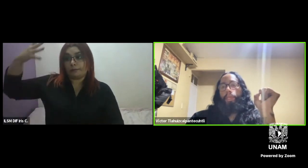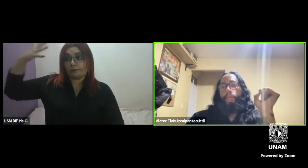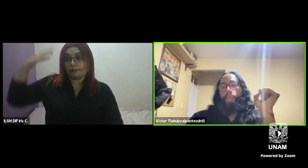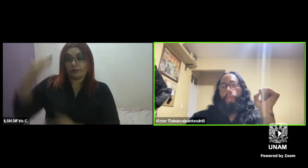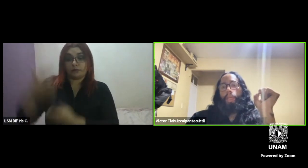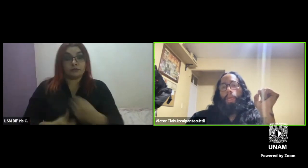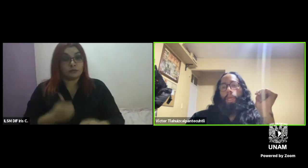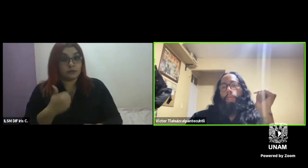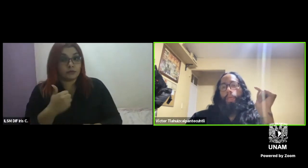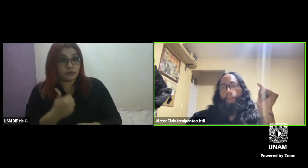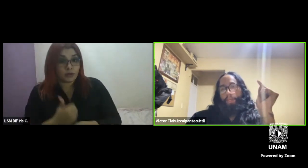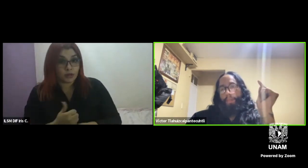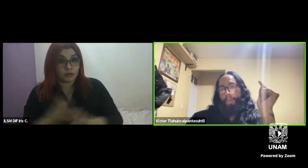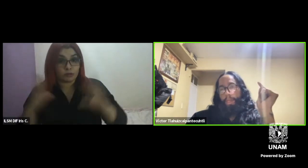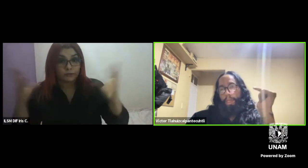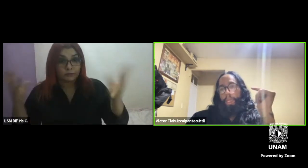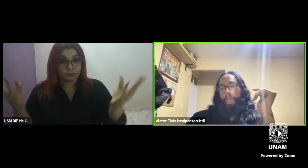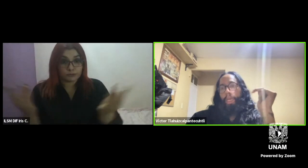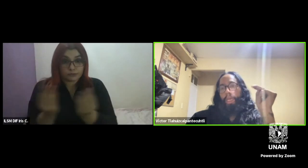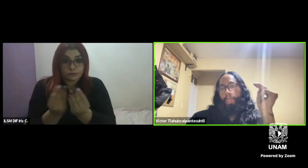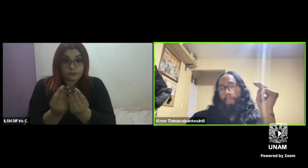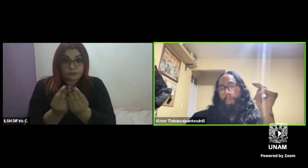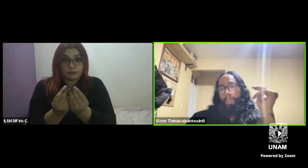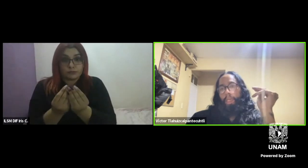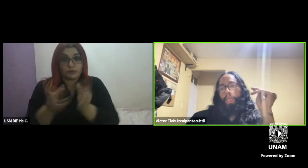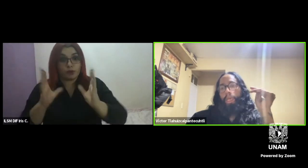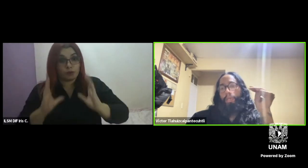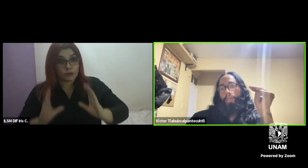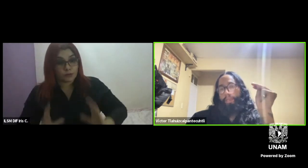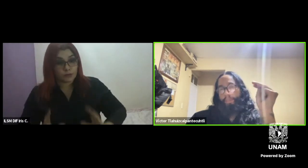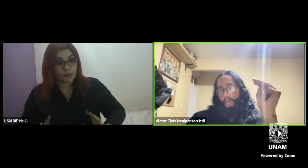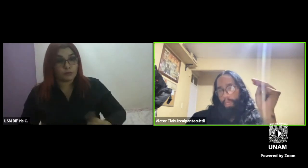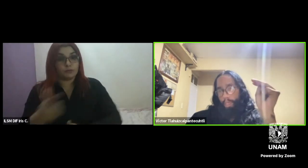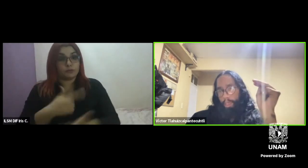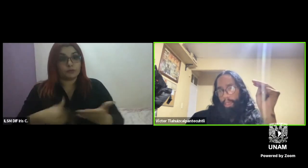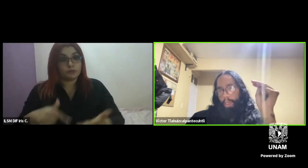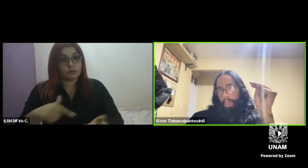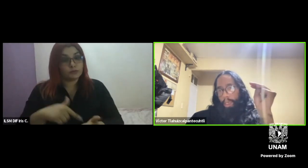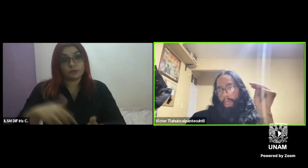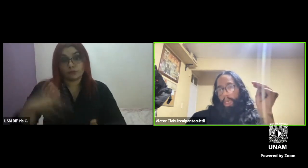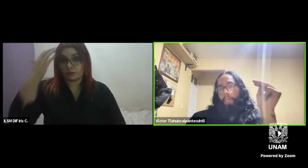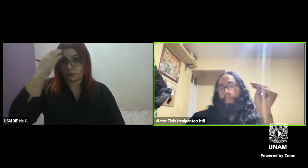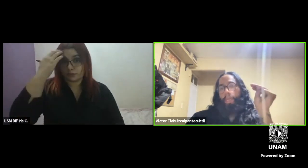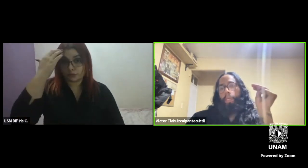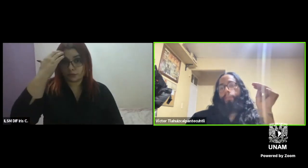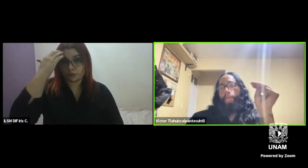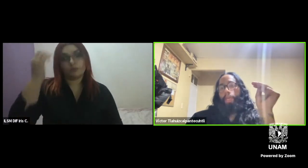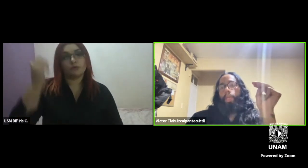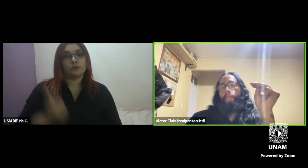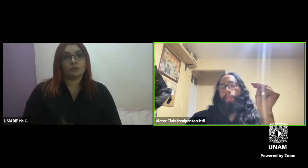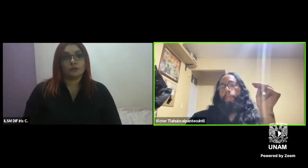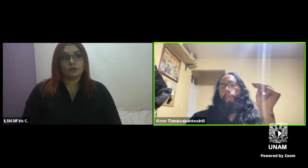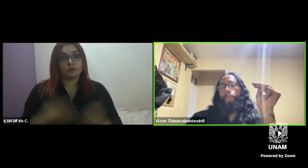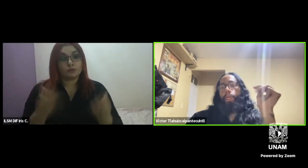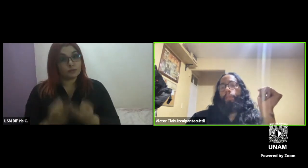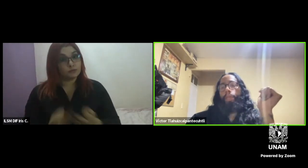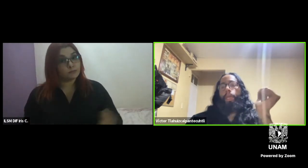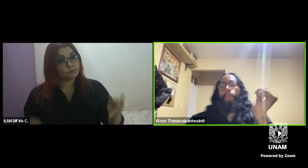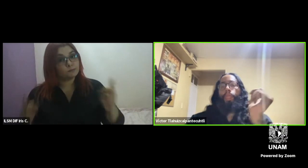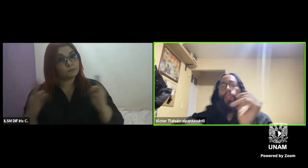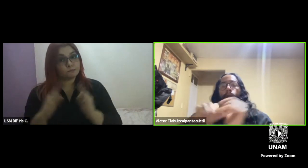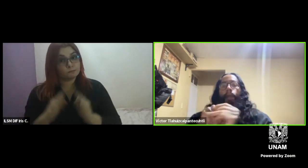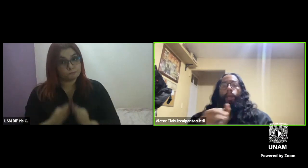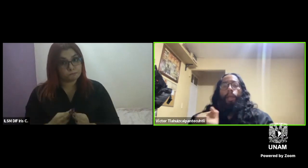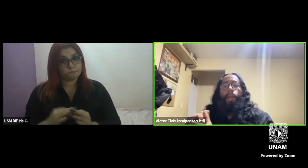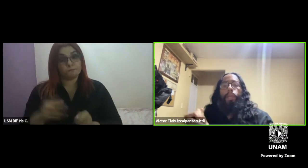la colonización de cuerpos, de territorios y de conocimiento. Eso es importante también tenerlo en